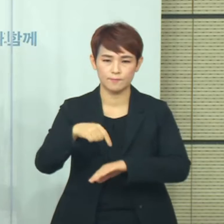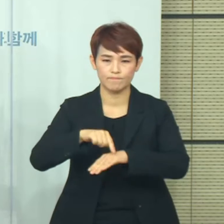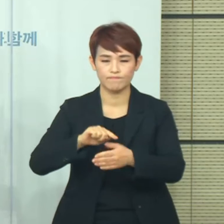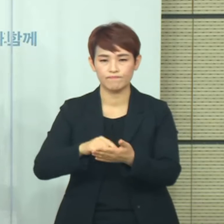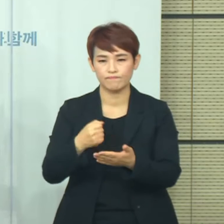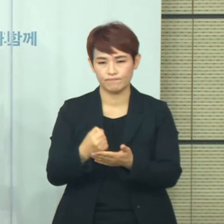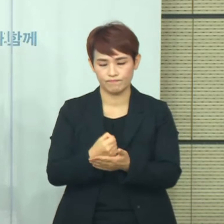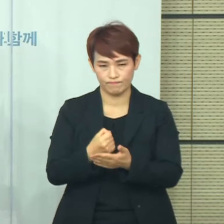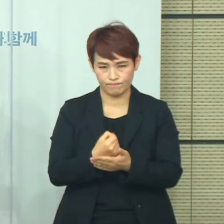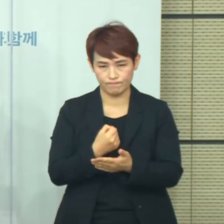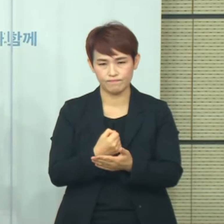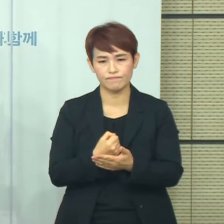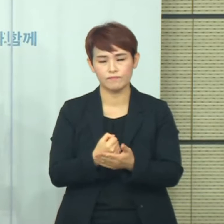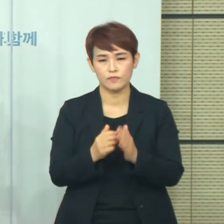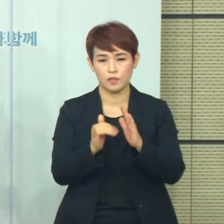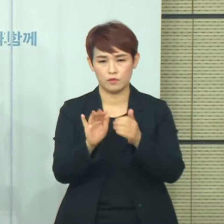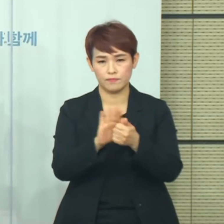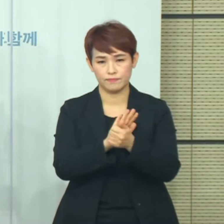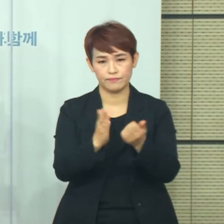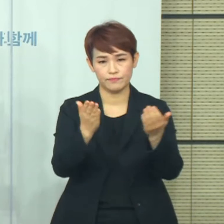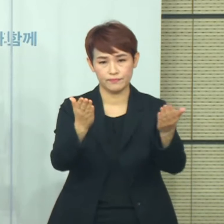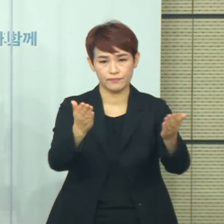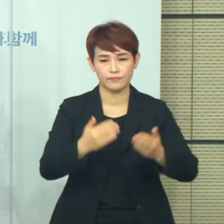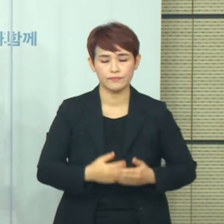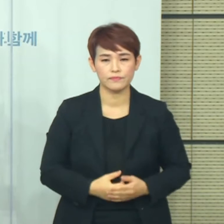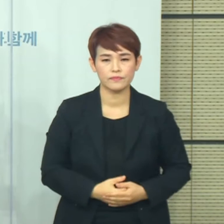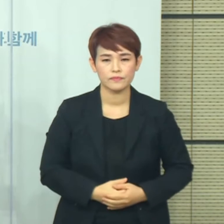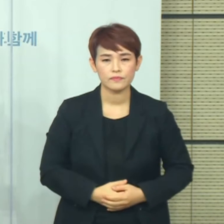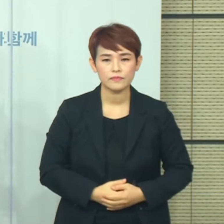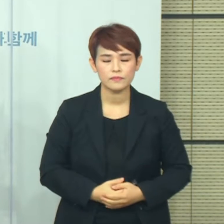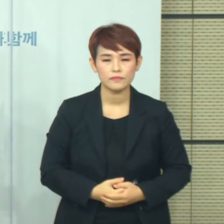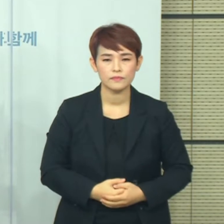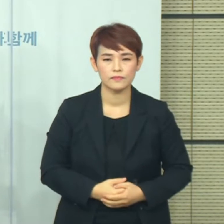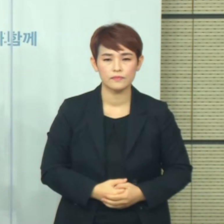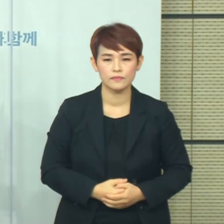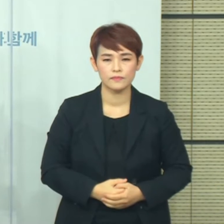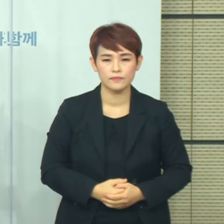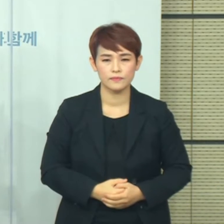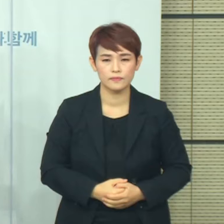명복을 빌고 유가족분들께는 심심한 위로의 말씀을 드립니다.